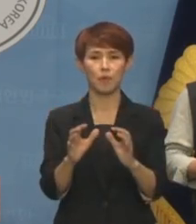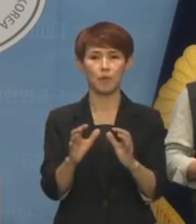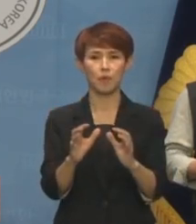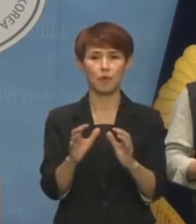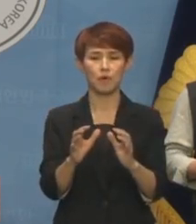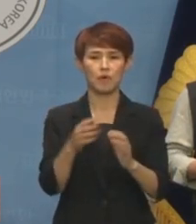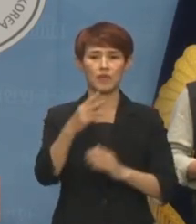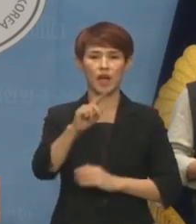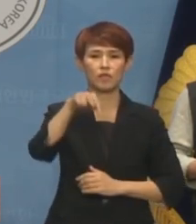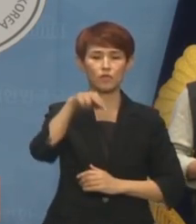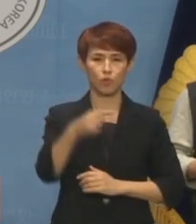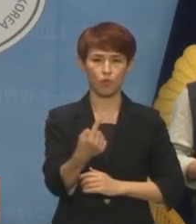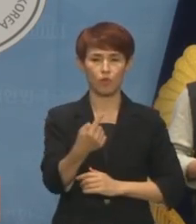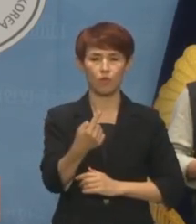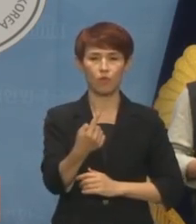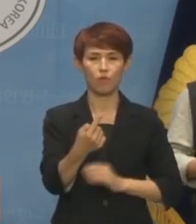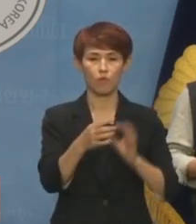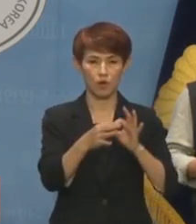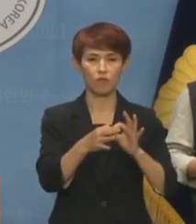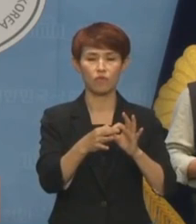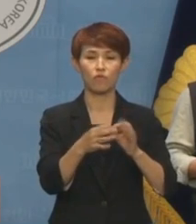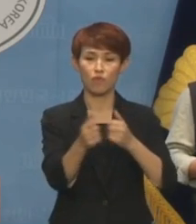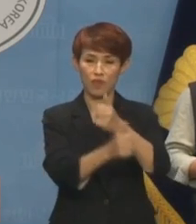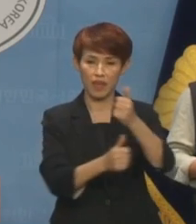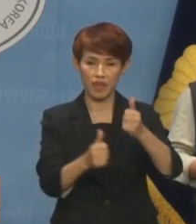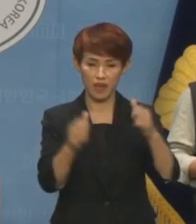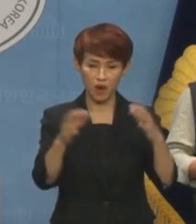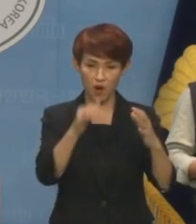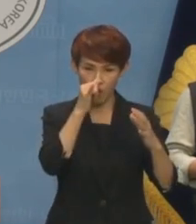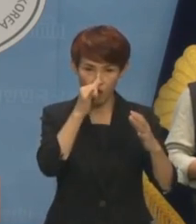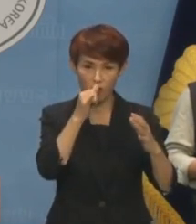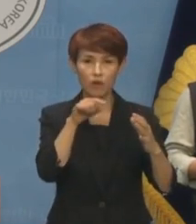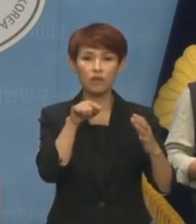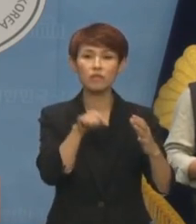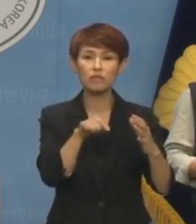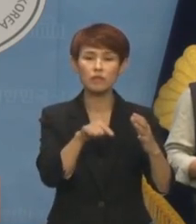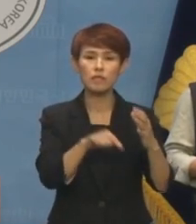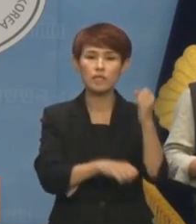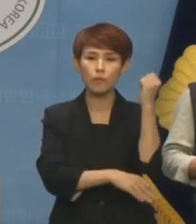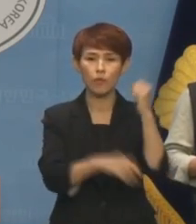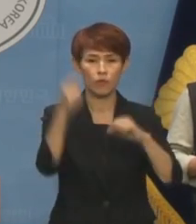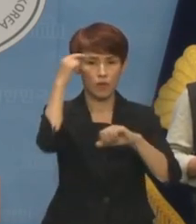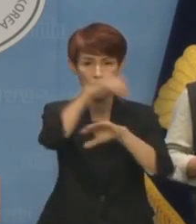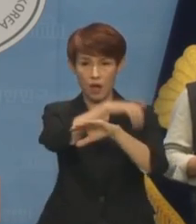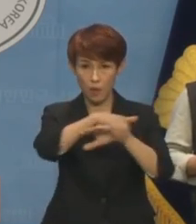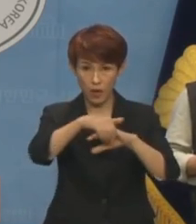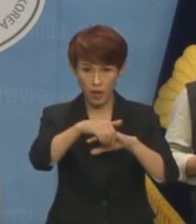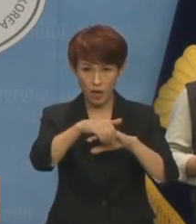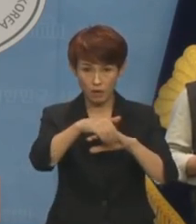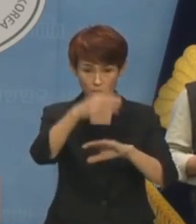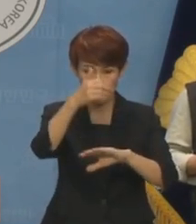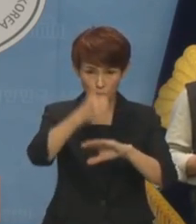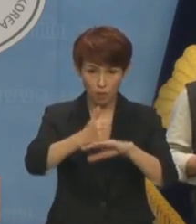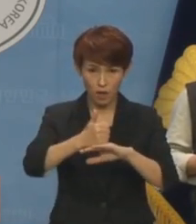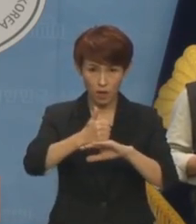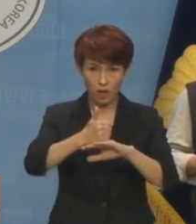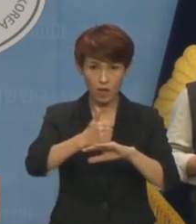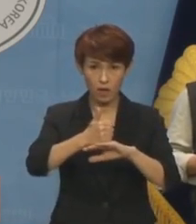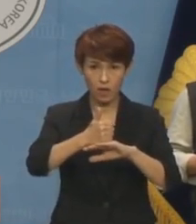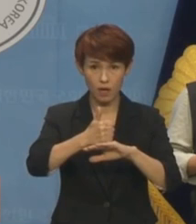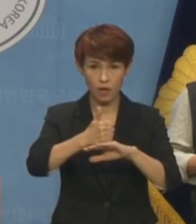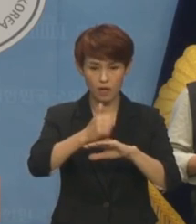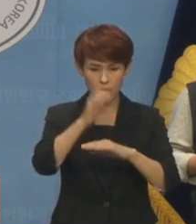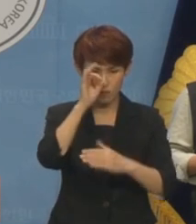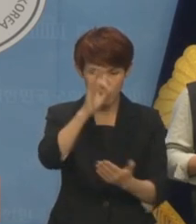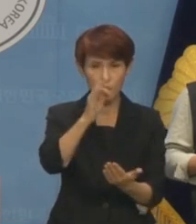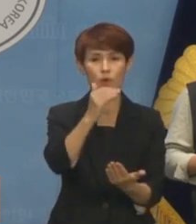탄소중립 녹색성장위원회가 구성되어서 제출된 탄소중립 녹색성장 기본계획이라는 결과, 또 그 전례만